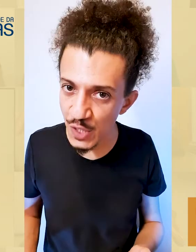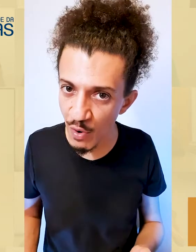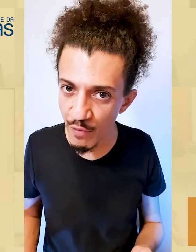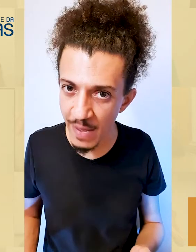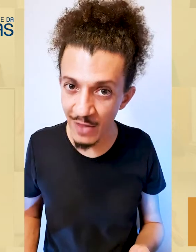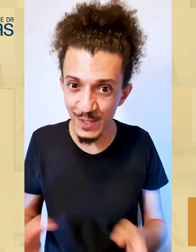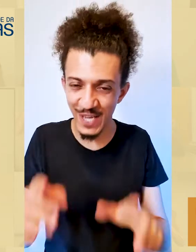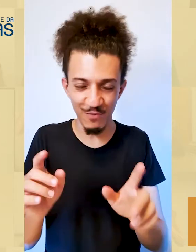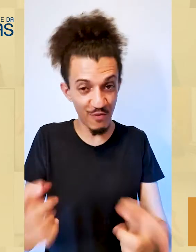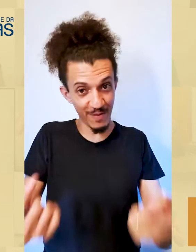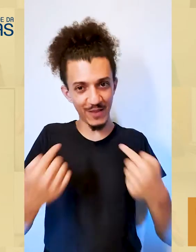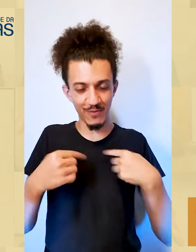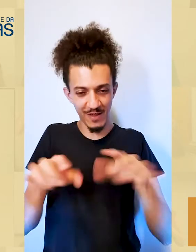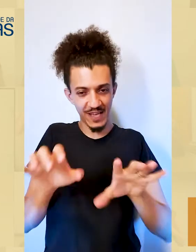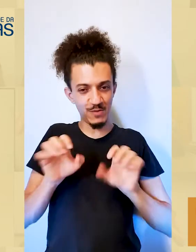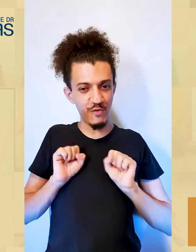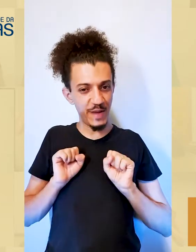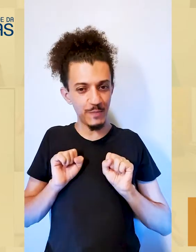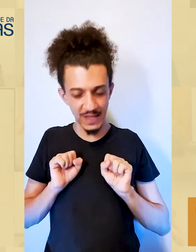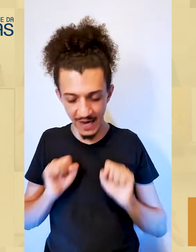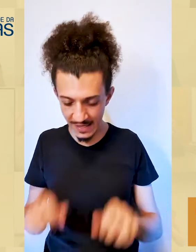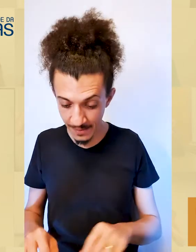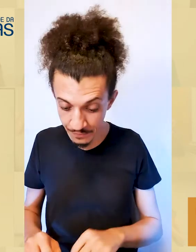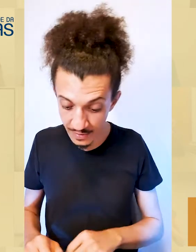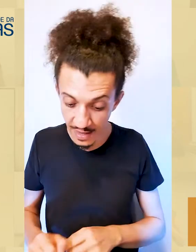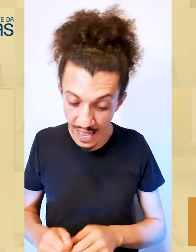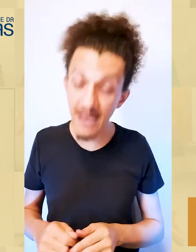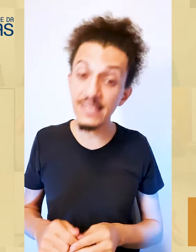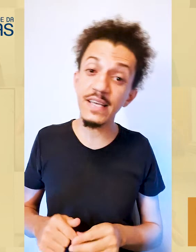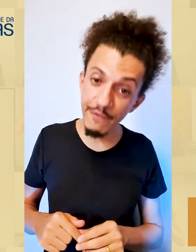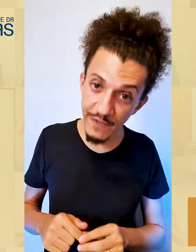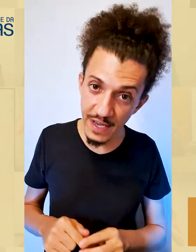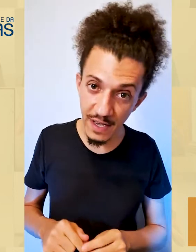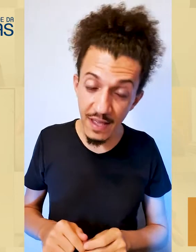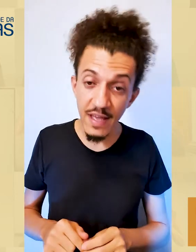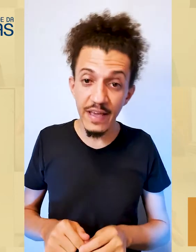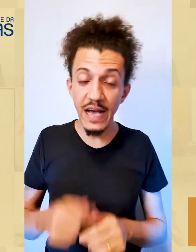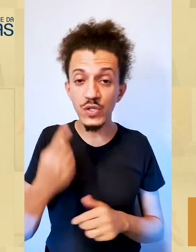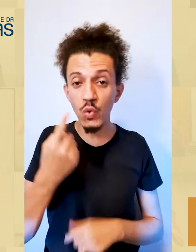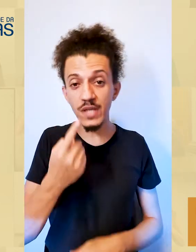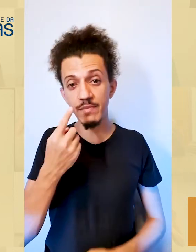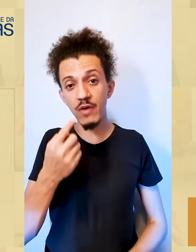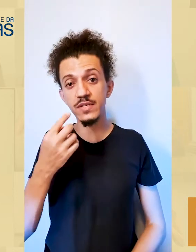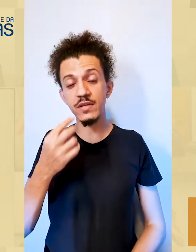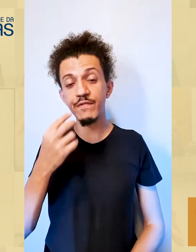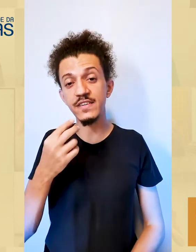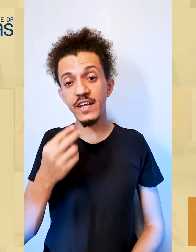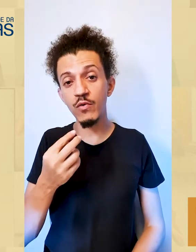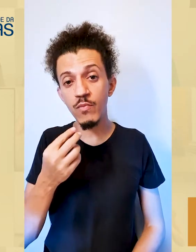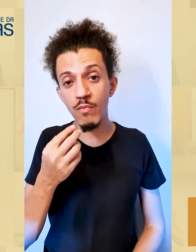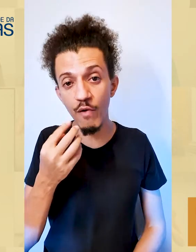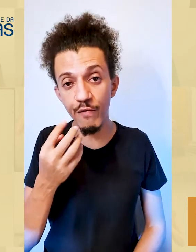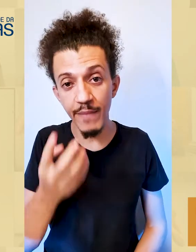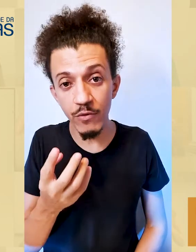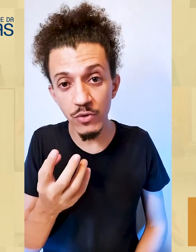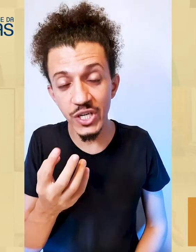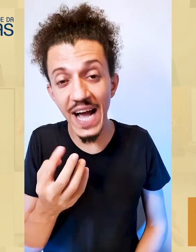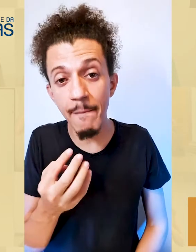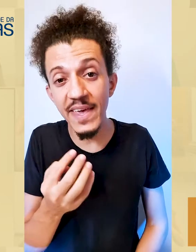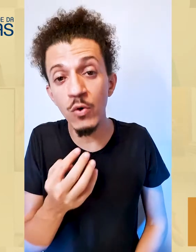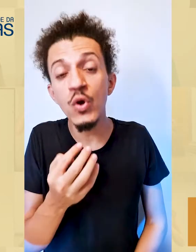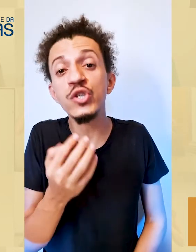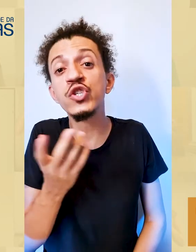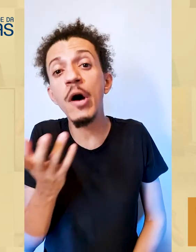tipo de movimento, ou seja, esse movimento para trás. Ela significa que as duas mãos estão fazendo um movimento